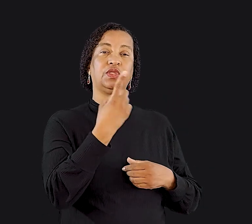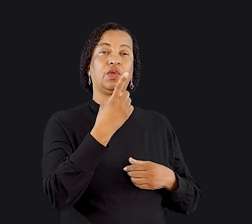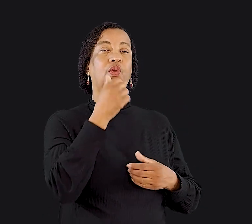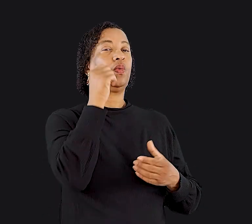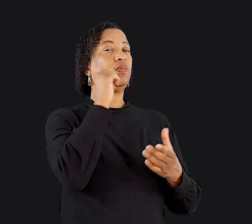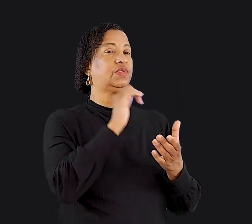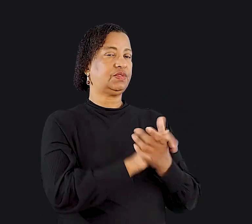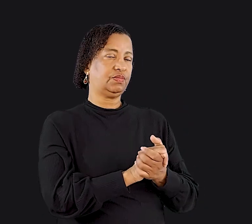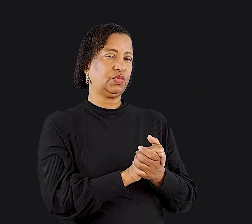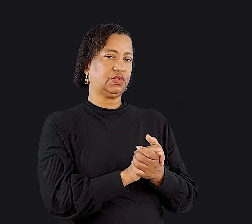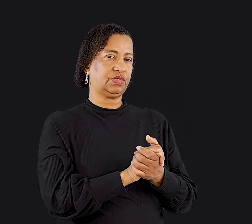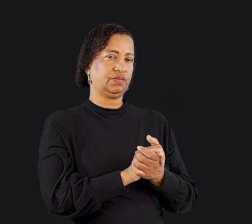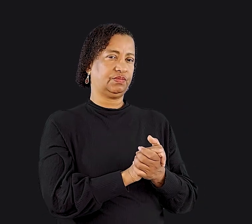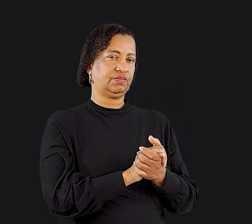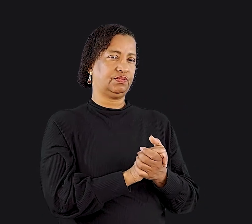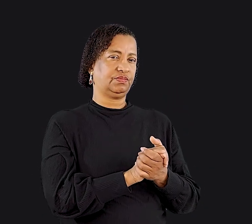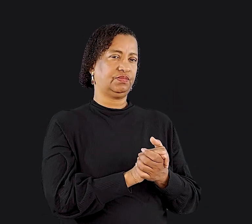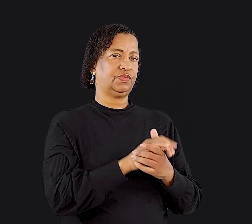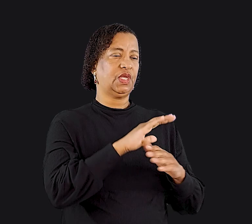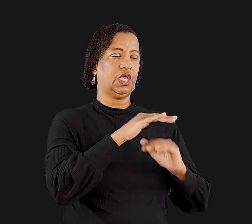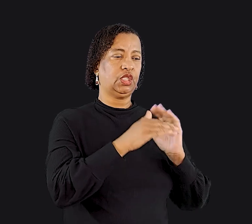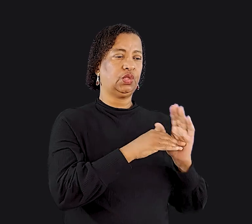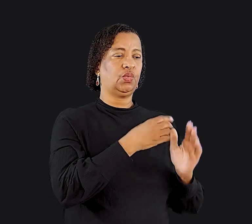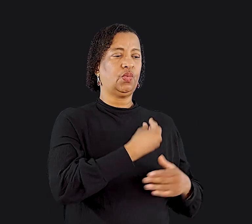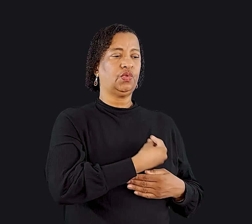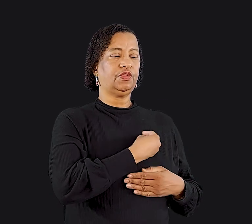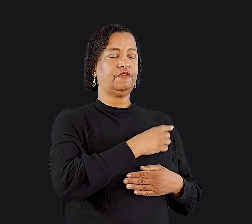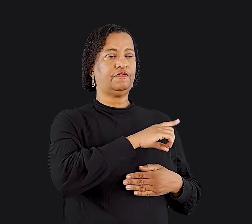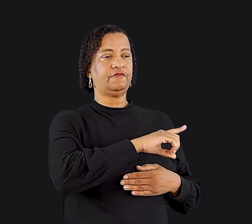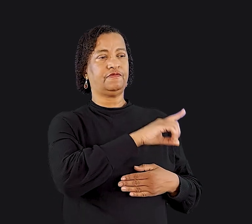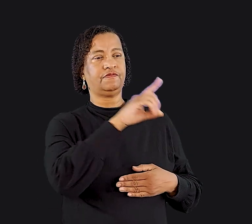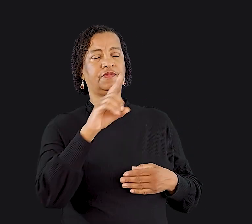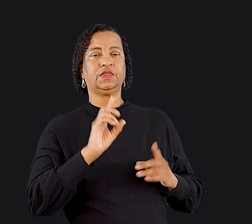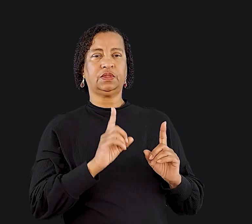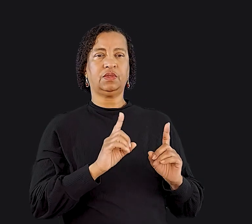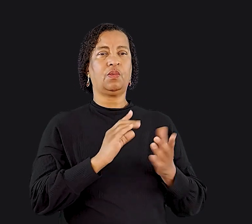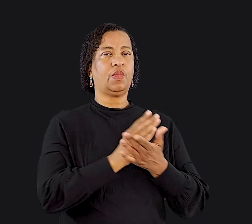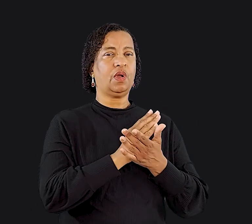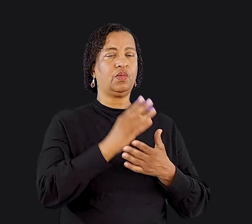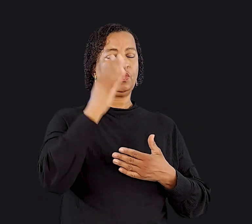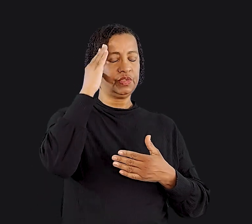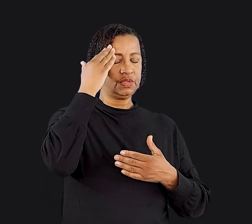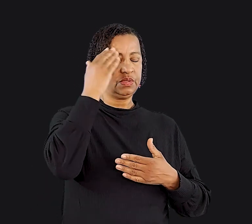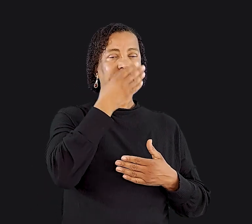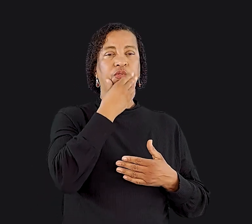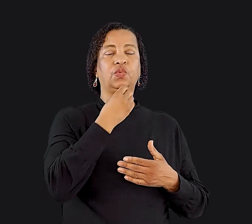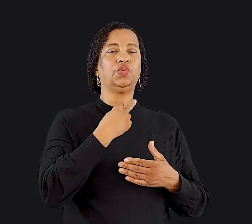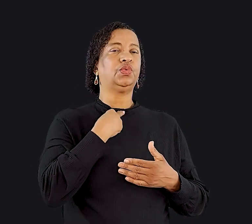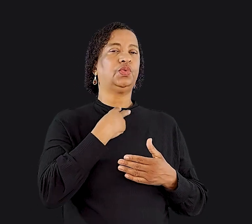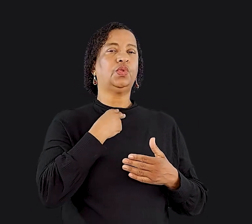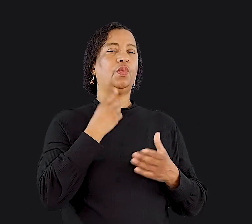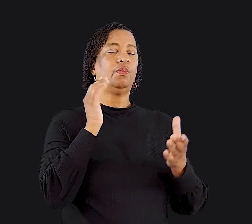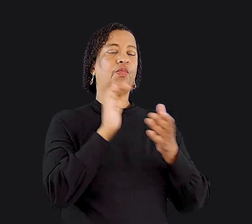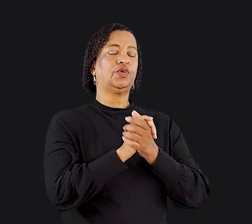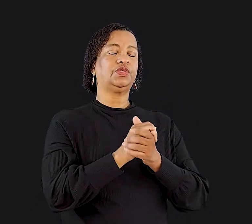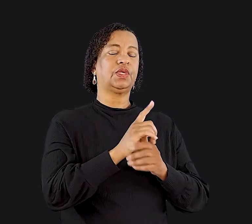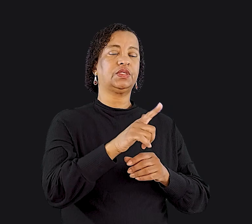possa ter uma mulher durante toda a sua vida. Alguns entendem que o homem não pode ter sido casado com outra